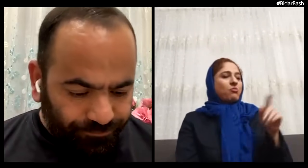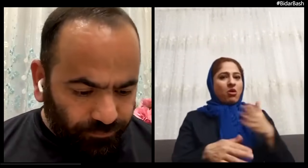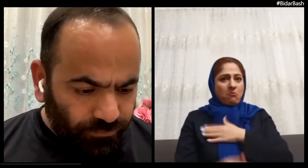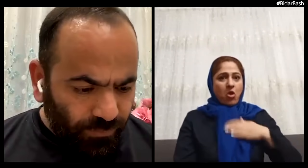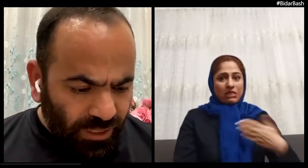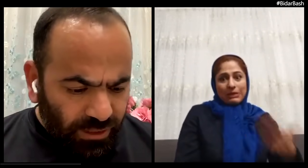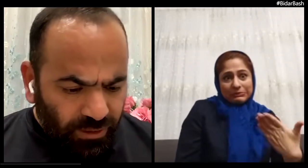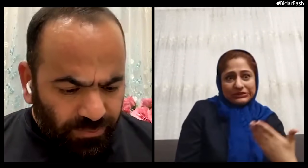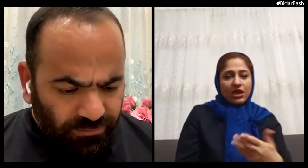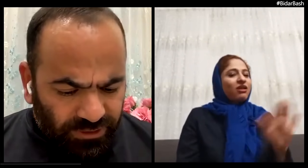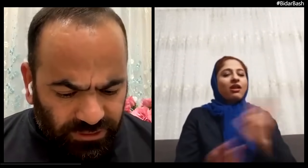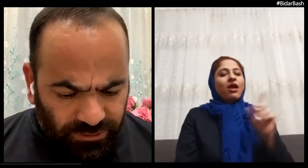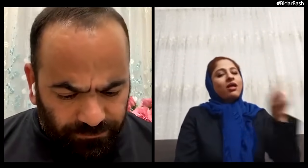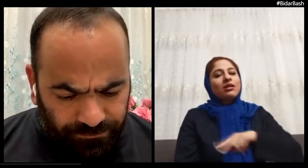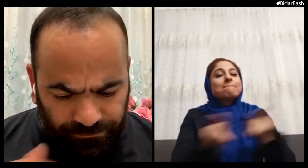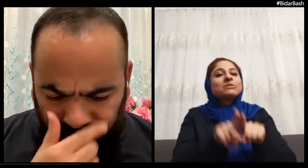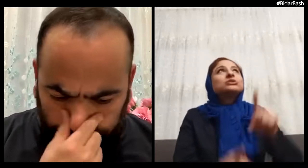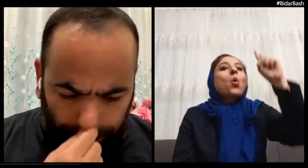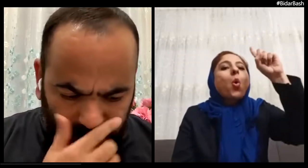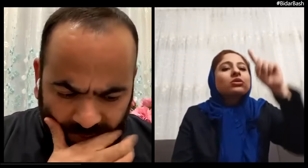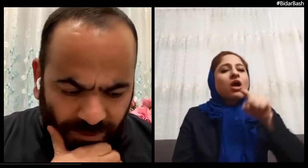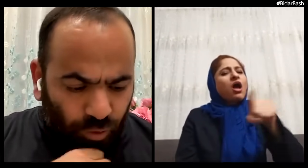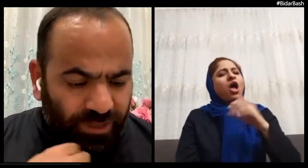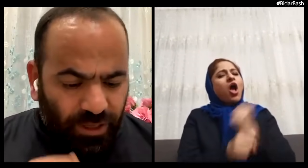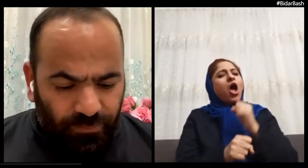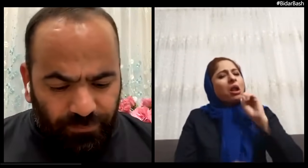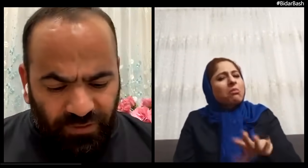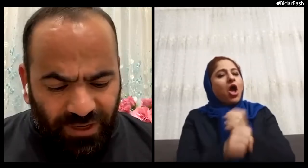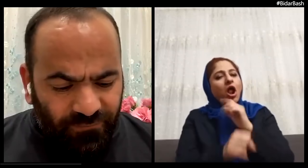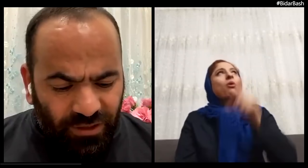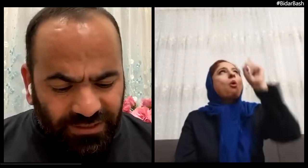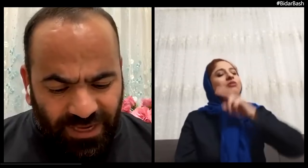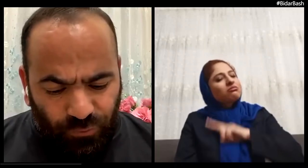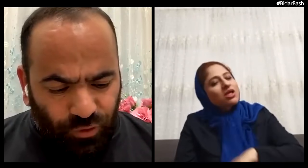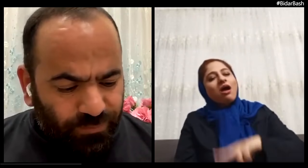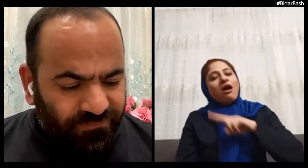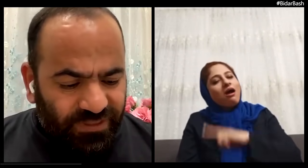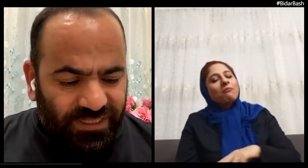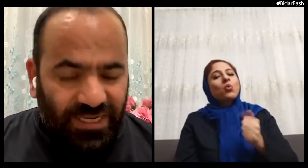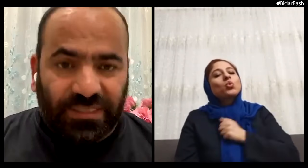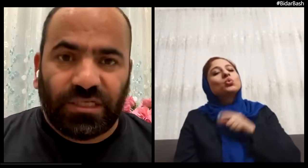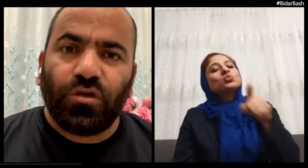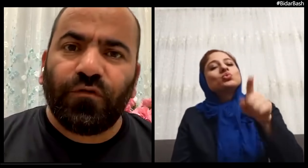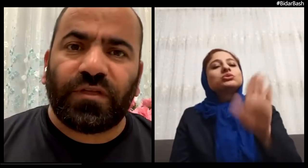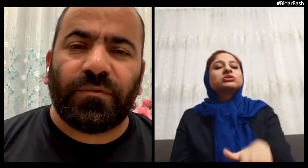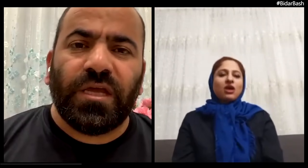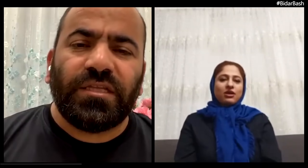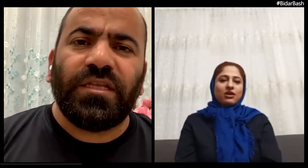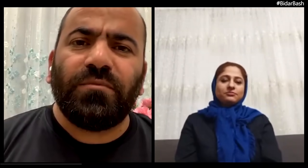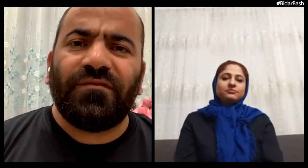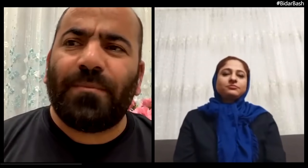اینه. بعد میگه که خب میگه ولا تمکر بی فی حیلتک، اینو